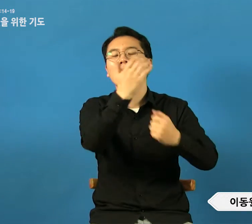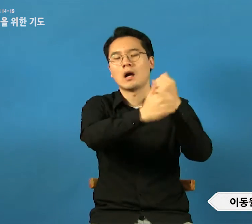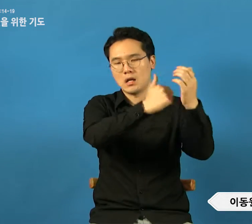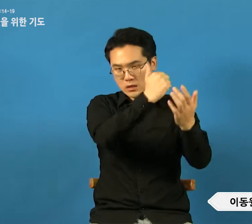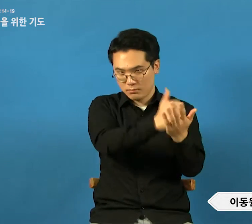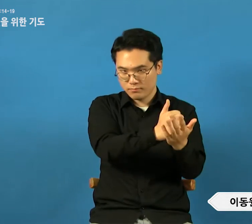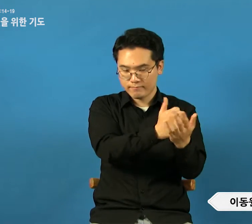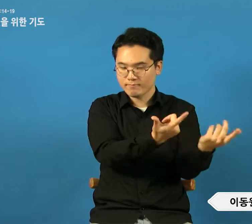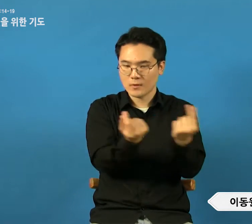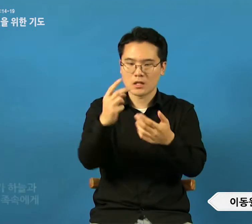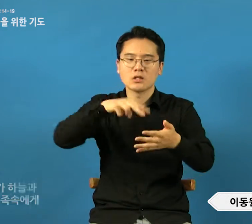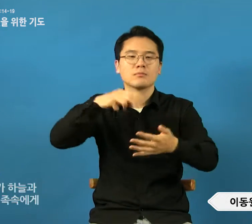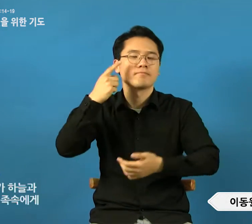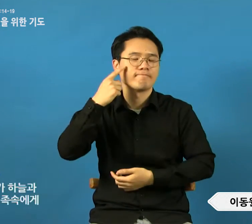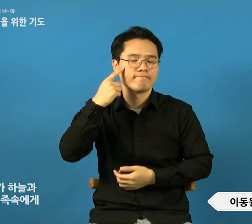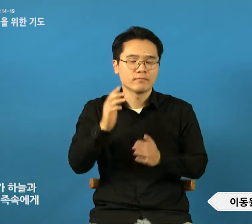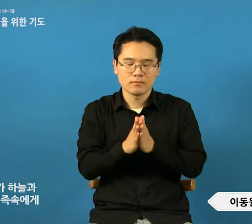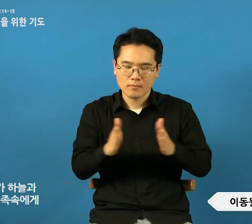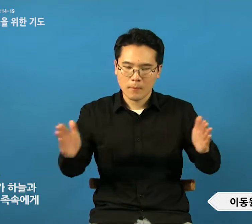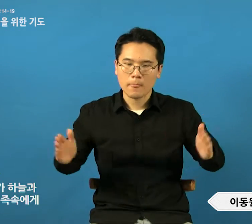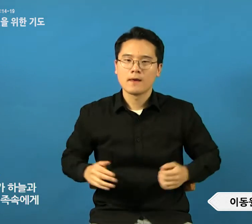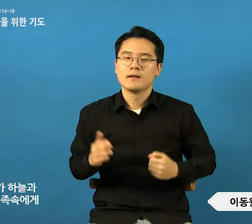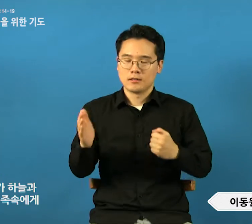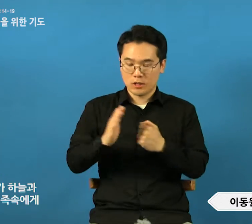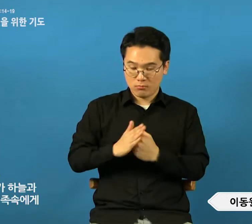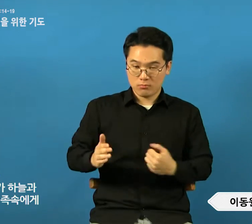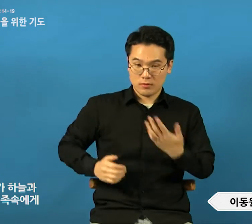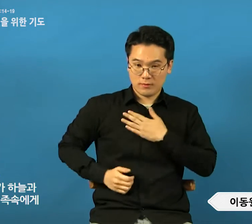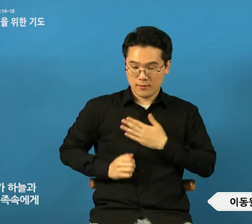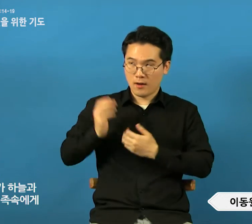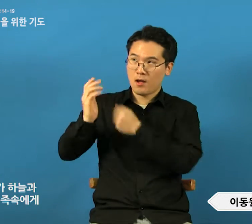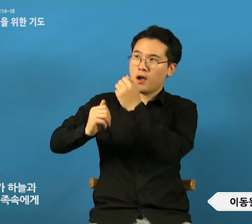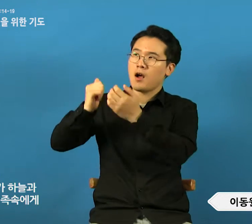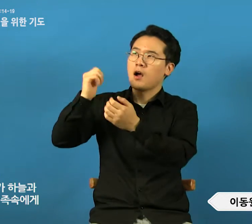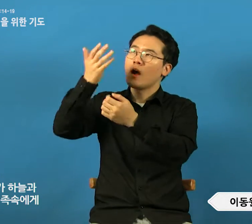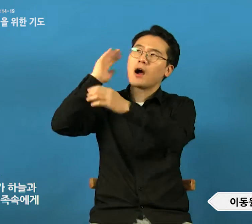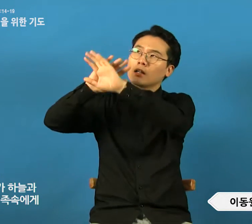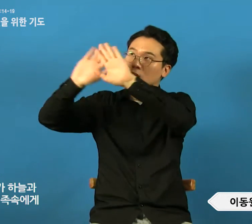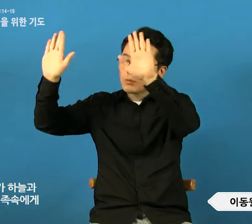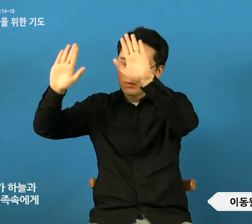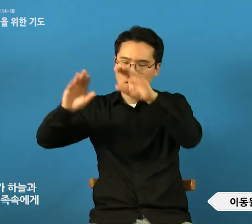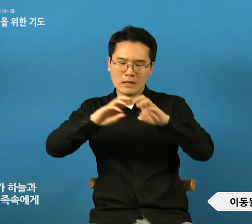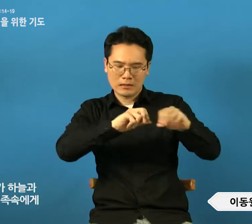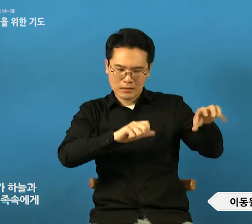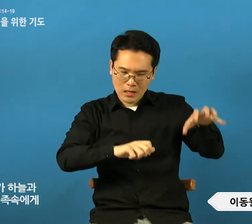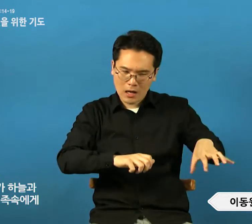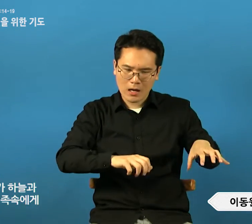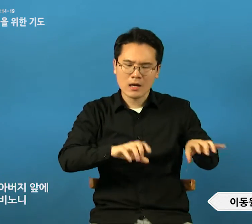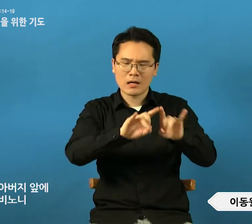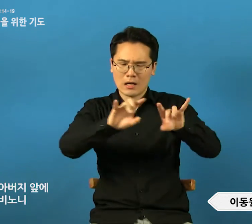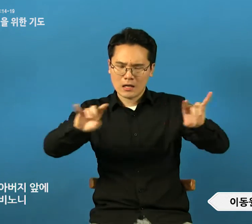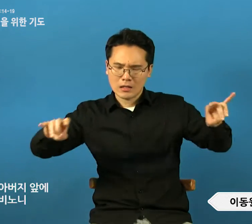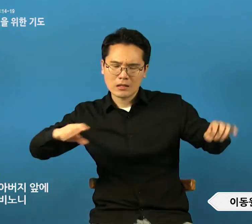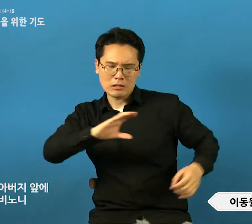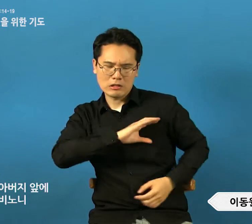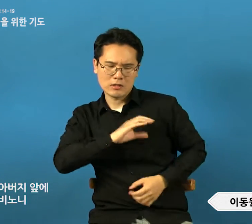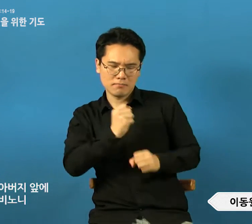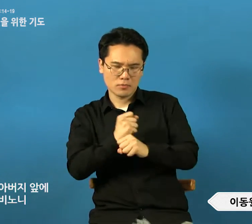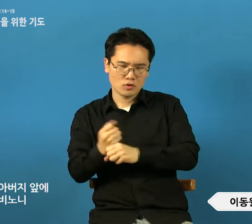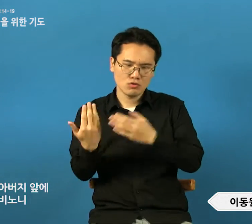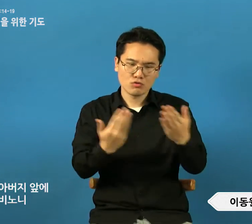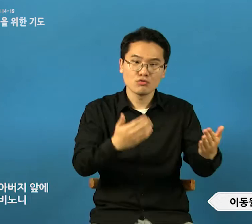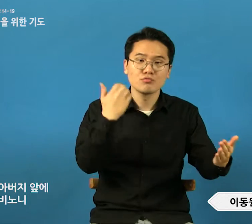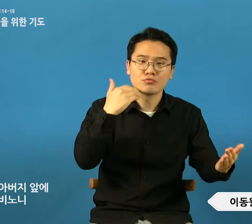같이 읽습니다. 시작. 이러므로 내가 하늘과 땅에 있는 각 족속에게 이름을 주신 아버지 앞에